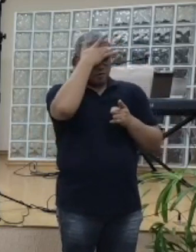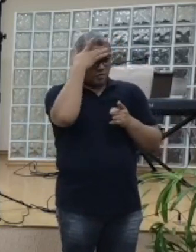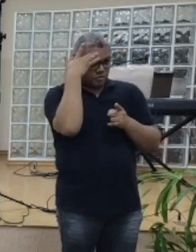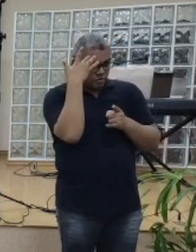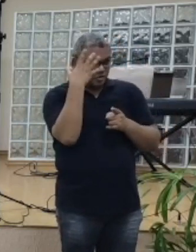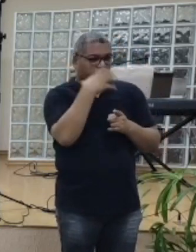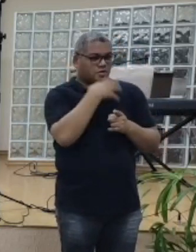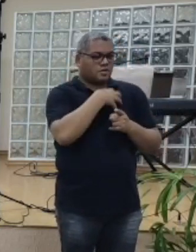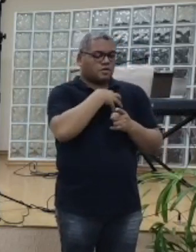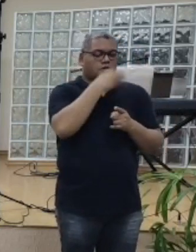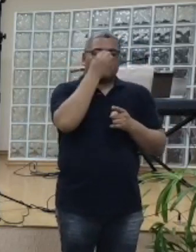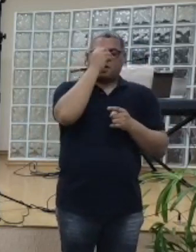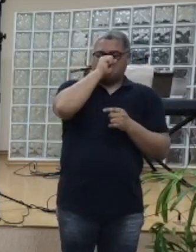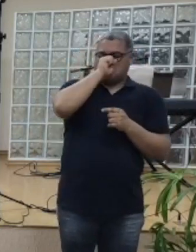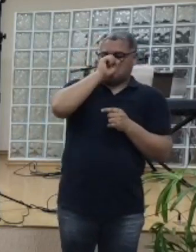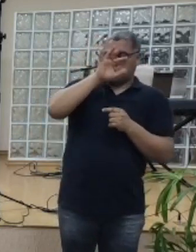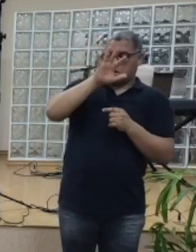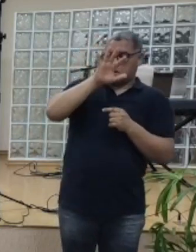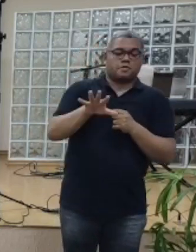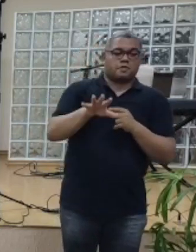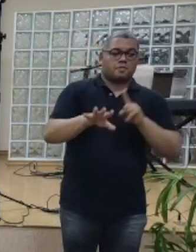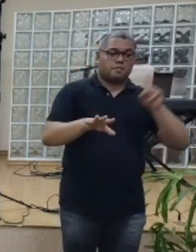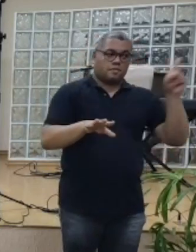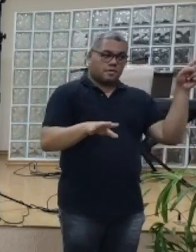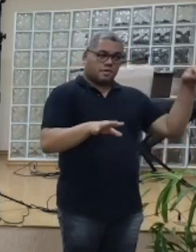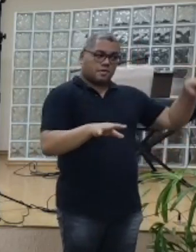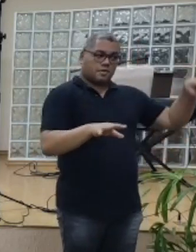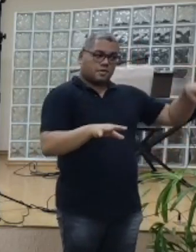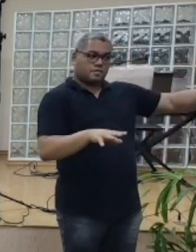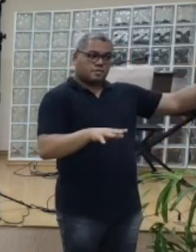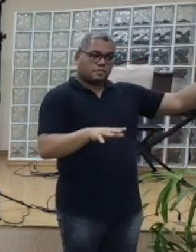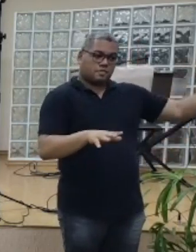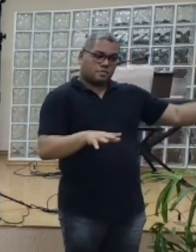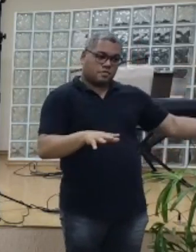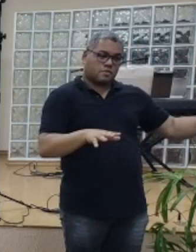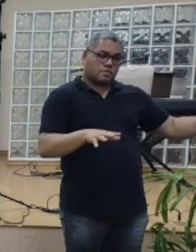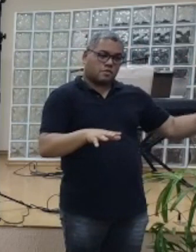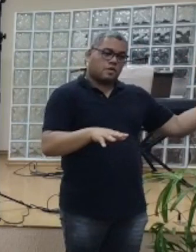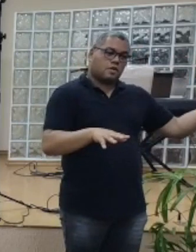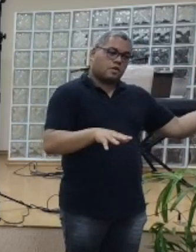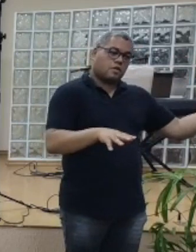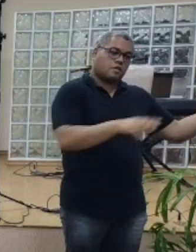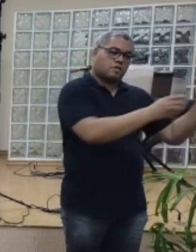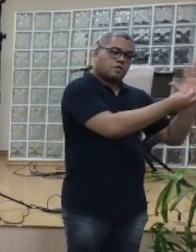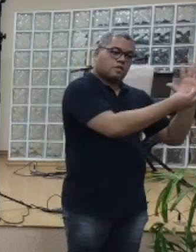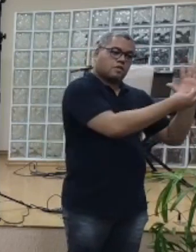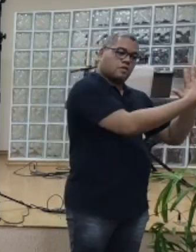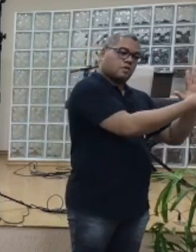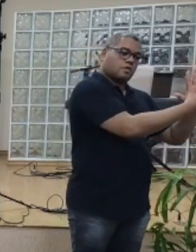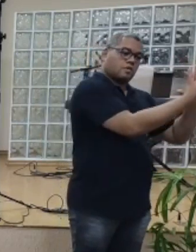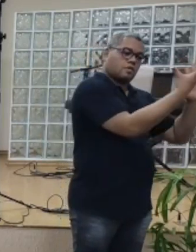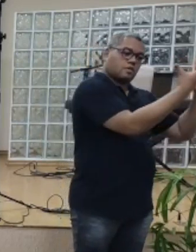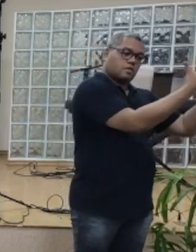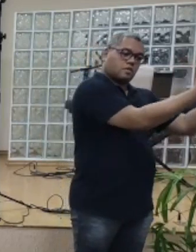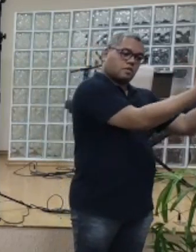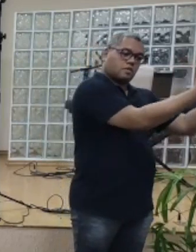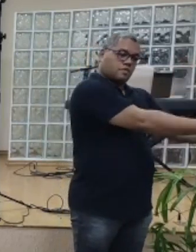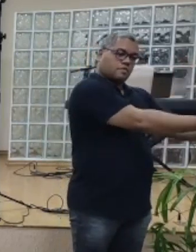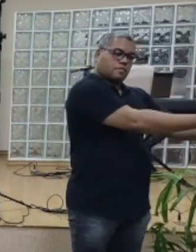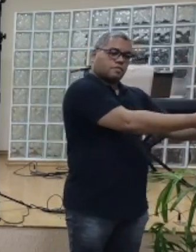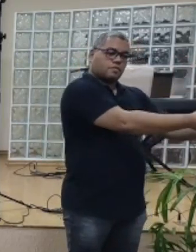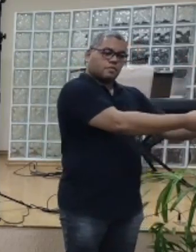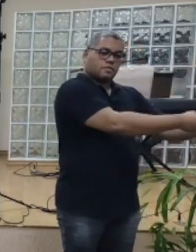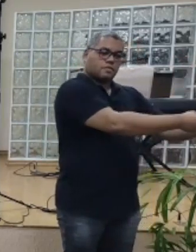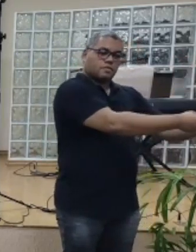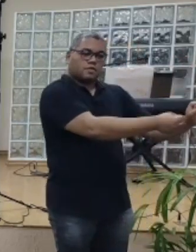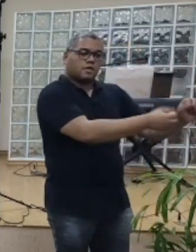vê-lo, mas que aqueles crentes da Galácia, quando receberam a mensagem do Evangelho de Cristo Jesus, ficaram